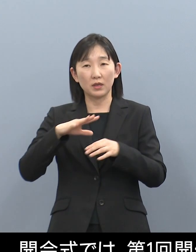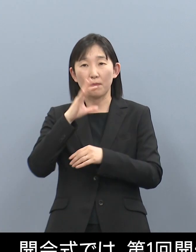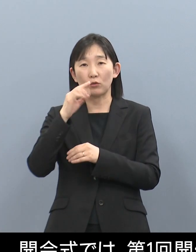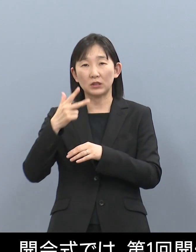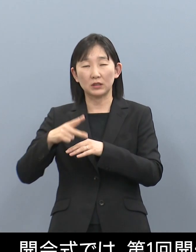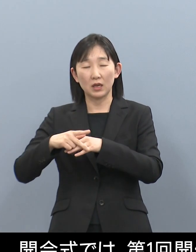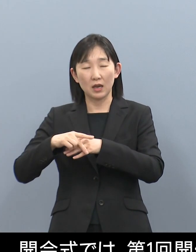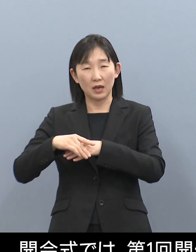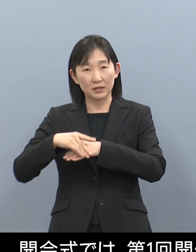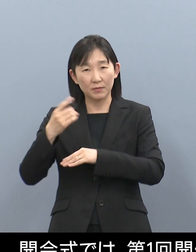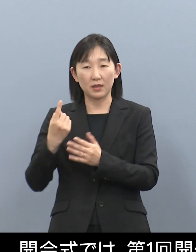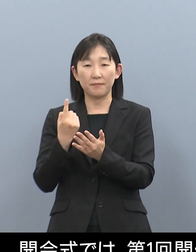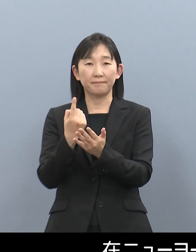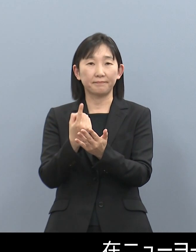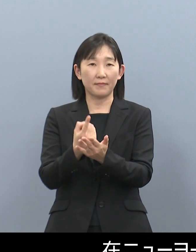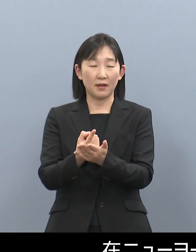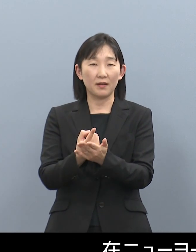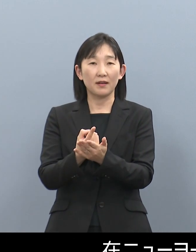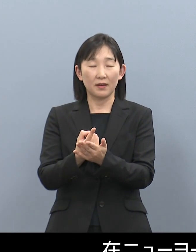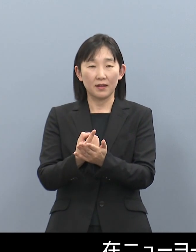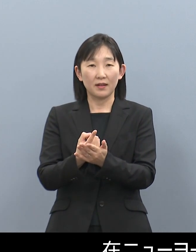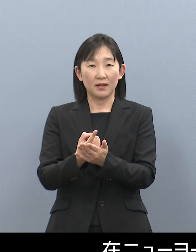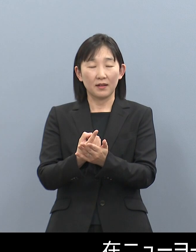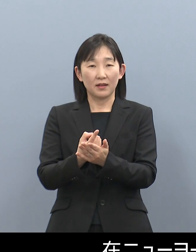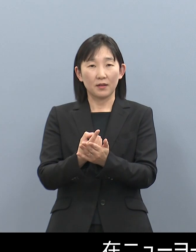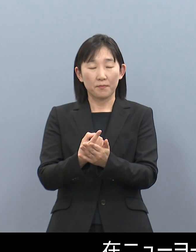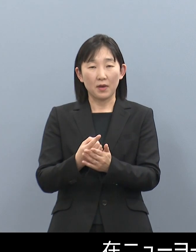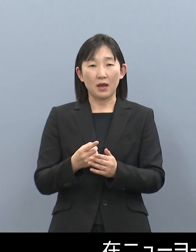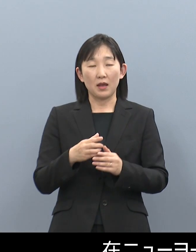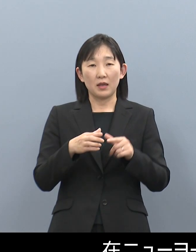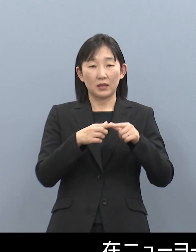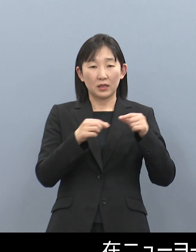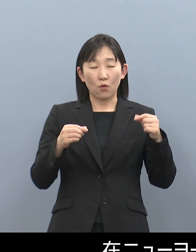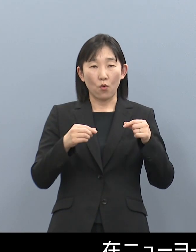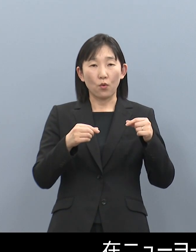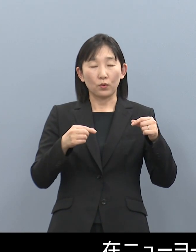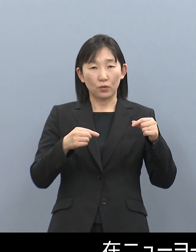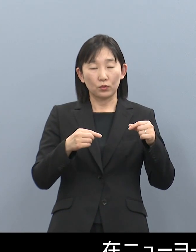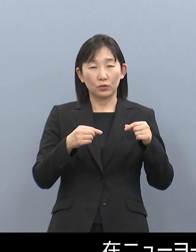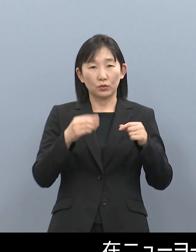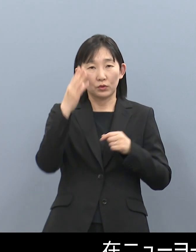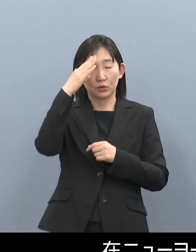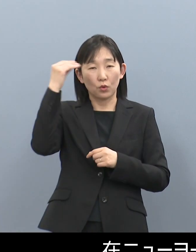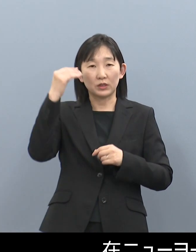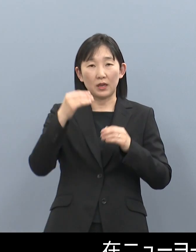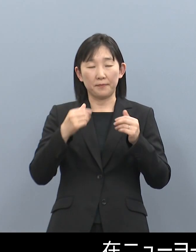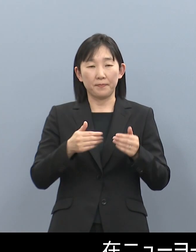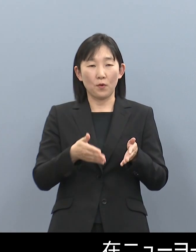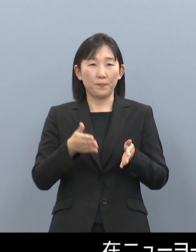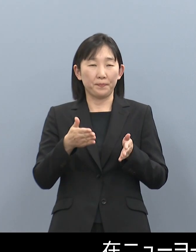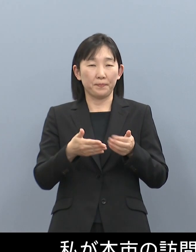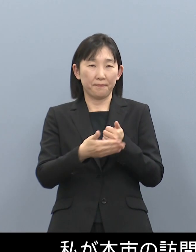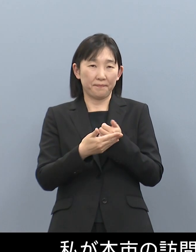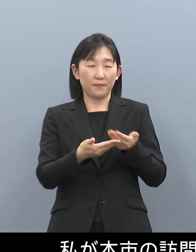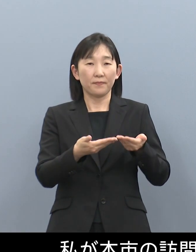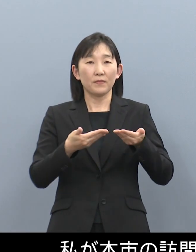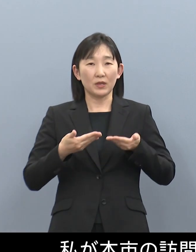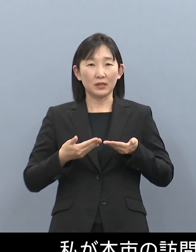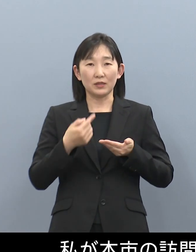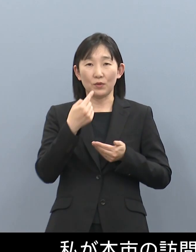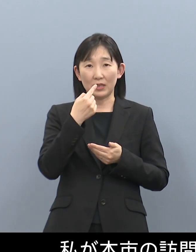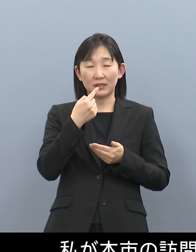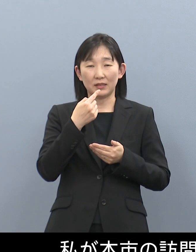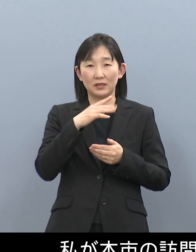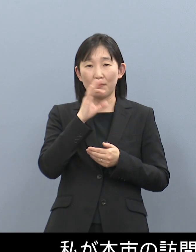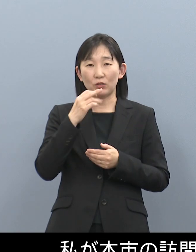ての参加ということで、在ニューヨーク日本国総領事館からのご配慮もございまして、私が